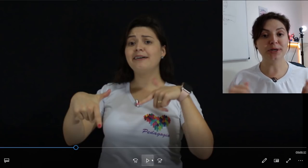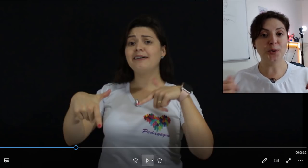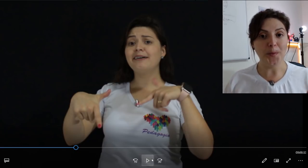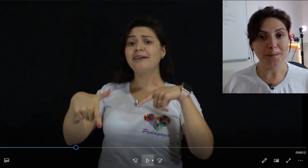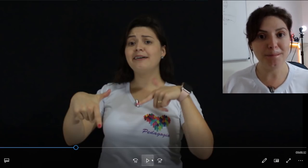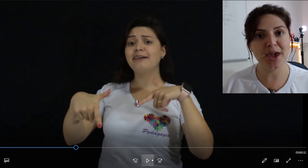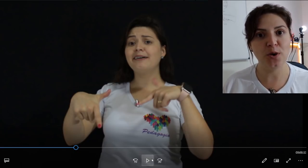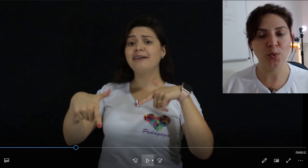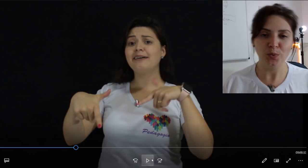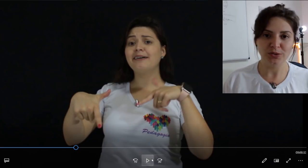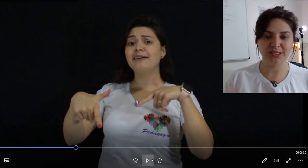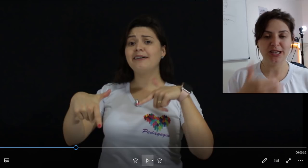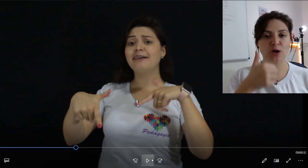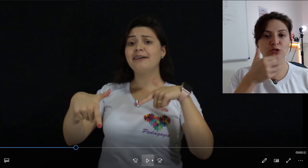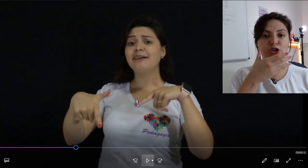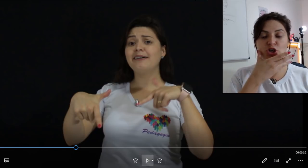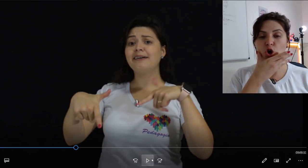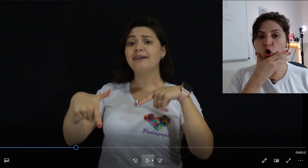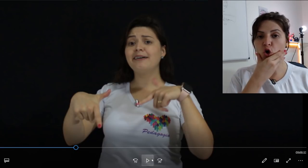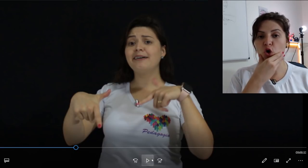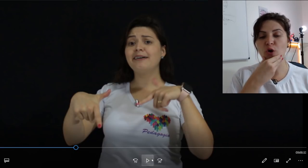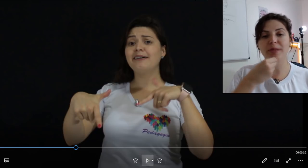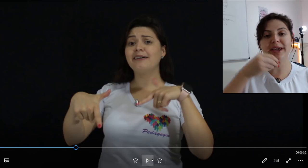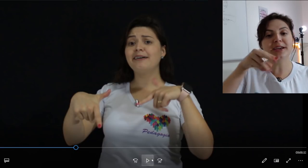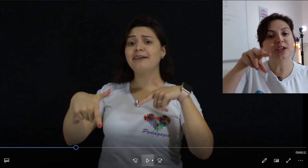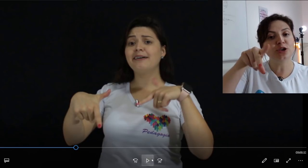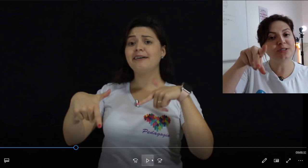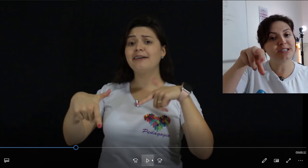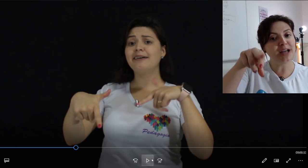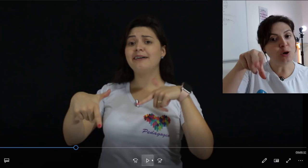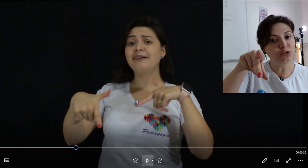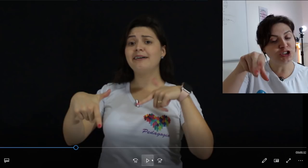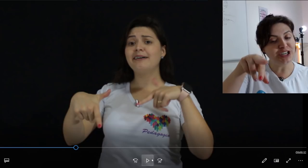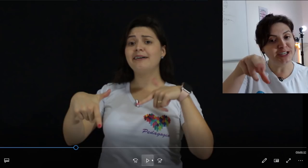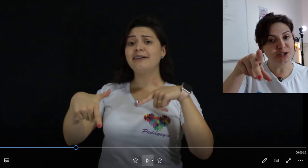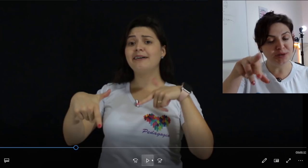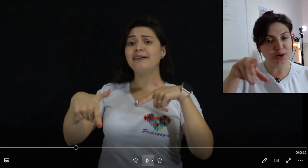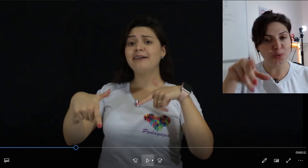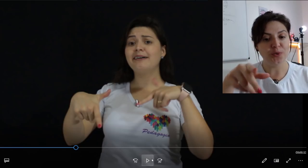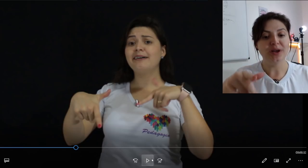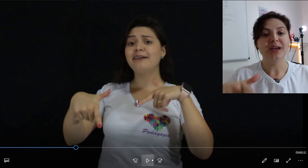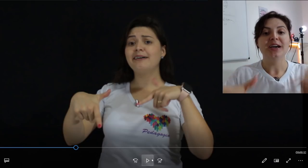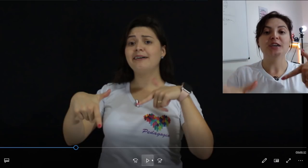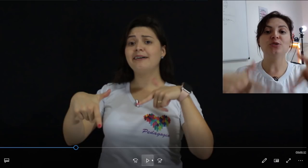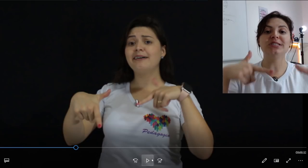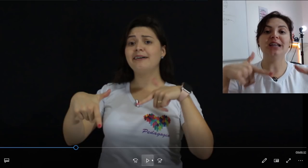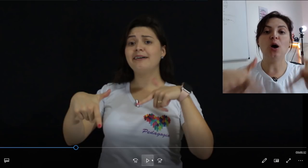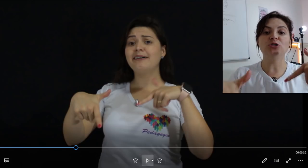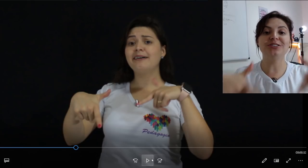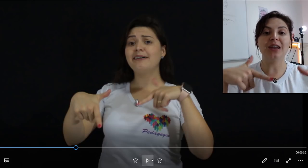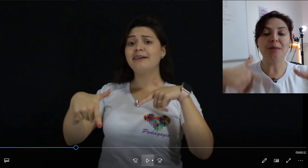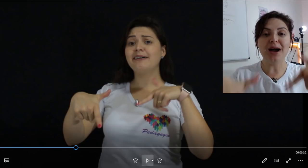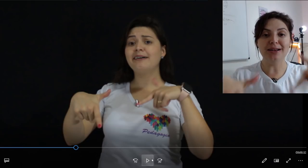irmão meu, sinal de homem e o sinal de irmão, e o sinal de